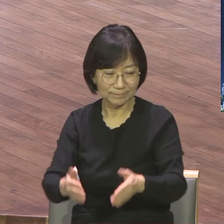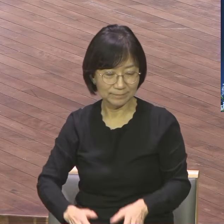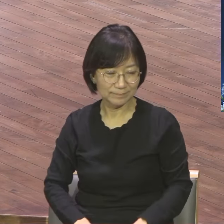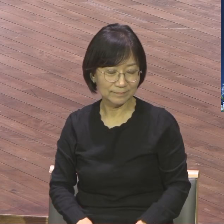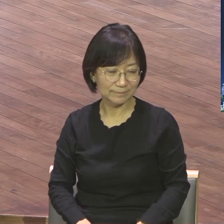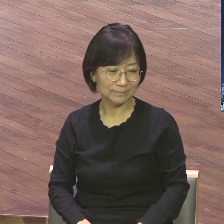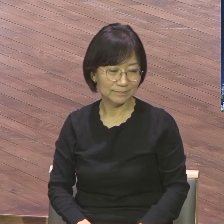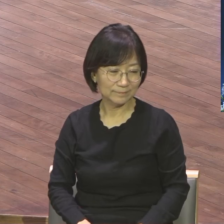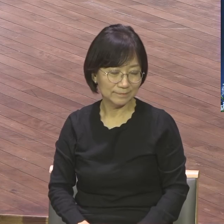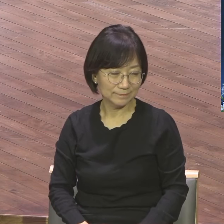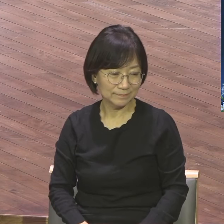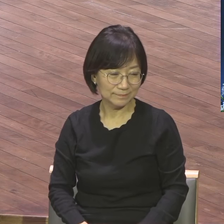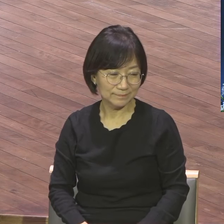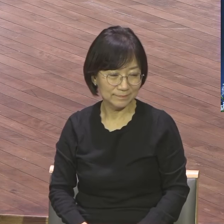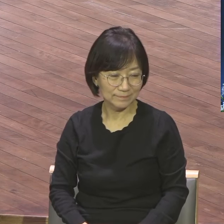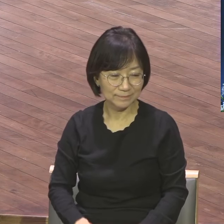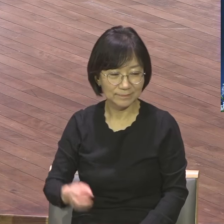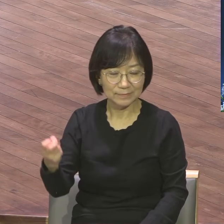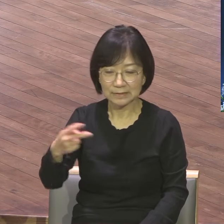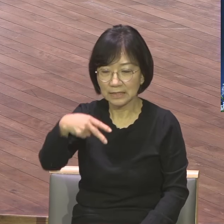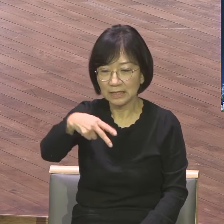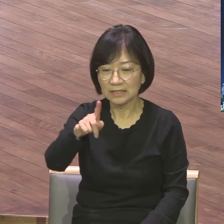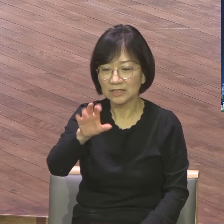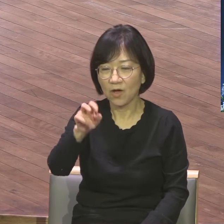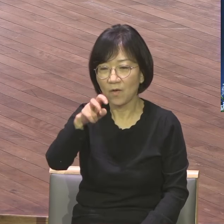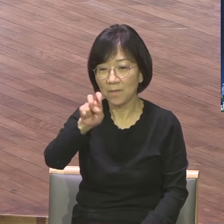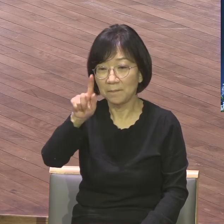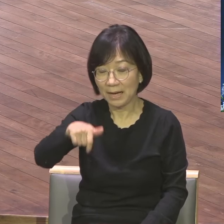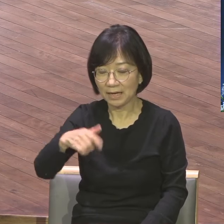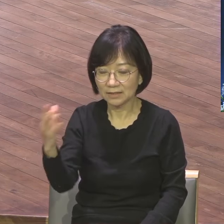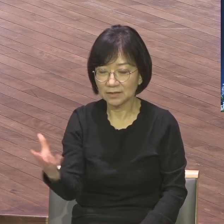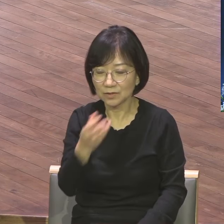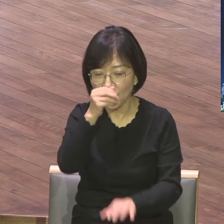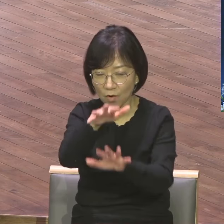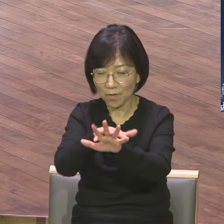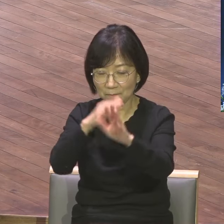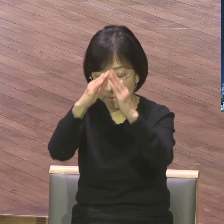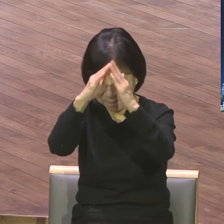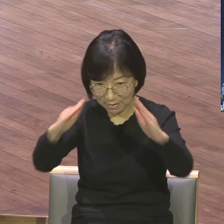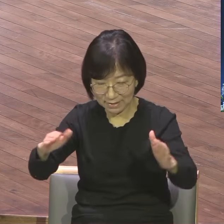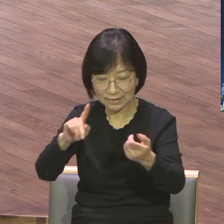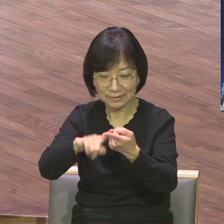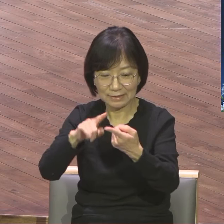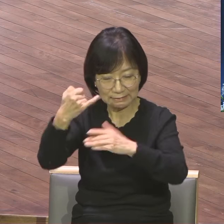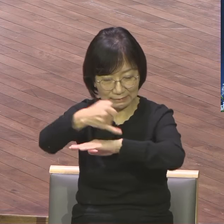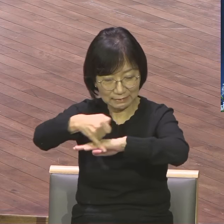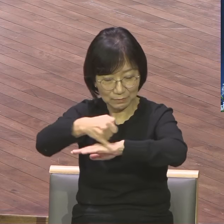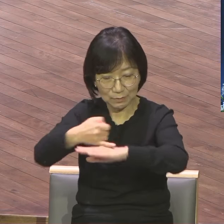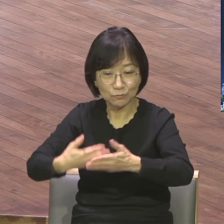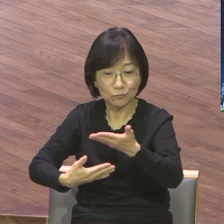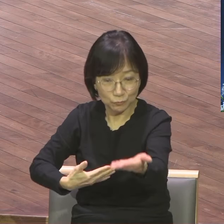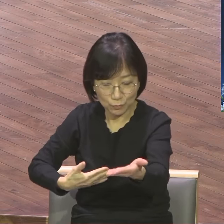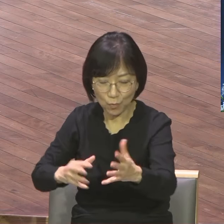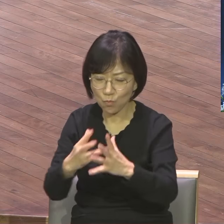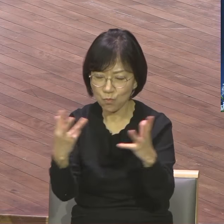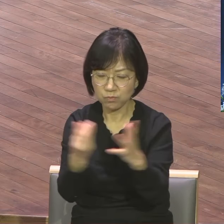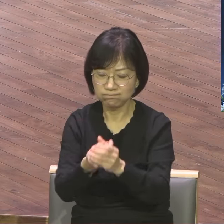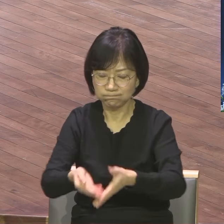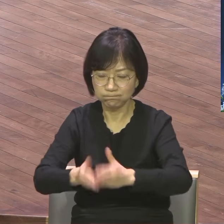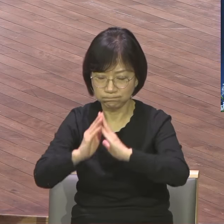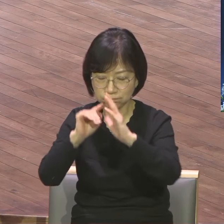그리고 성막에 대한 설계도를 주시면서 성막을 완공하라는 미션을